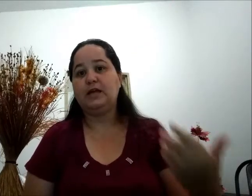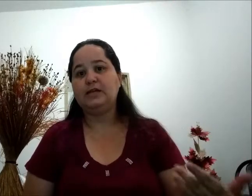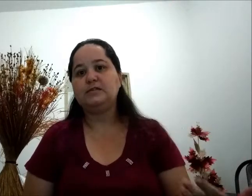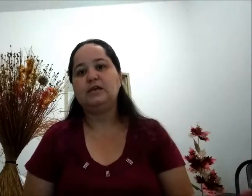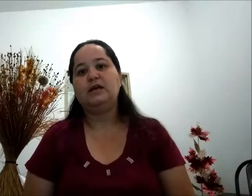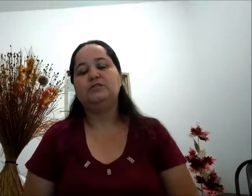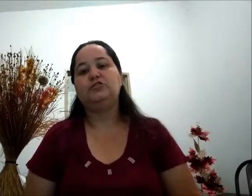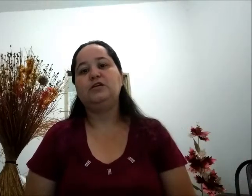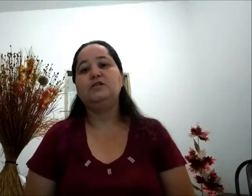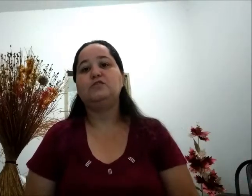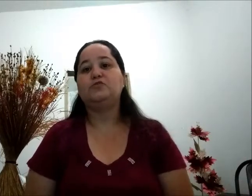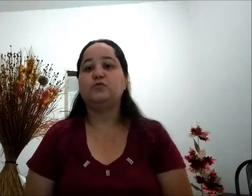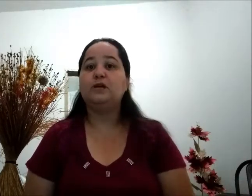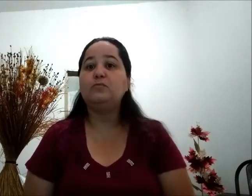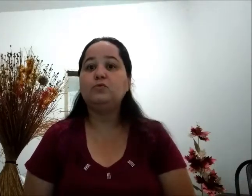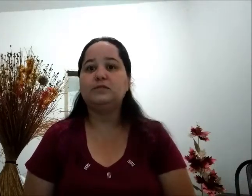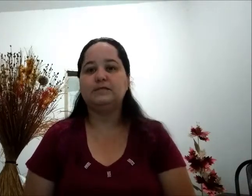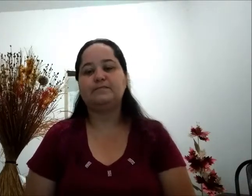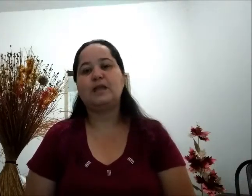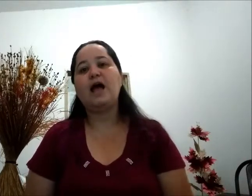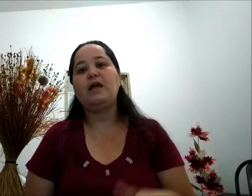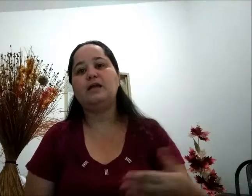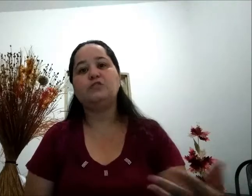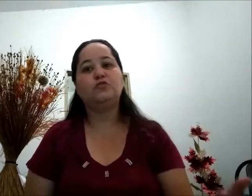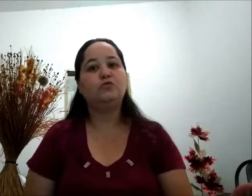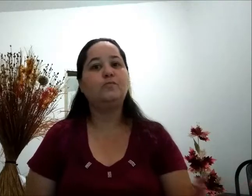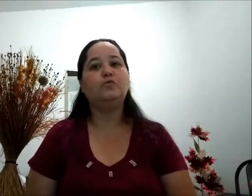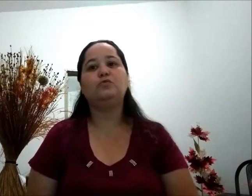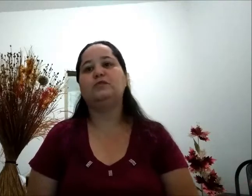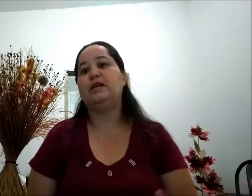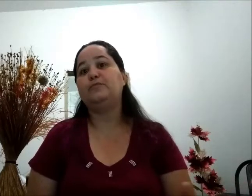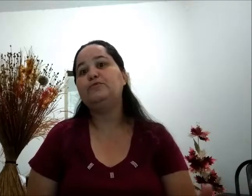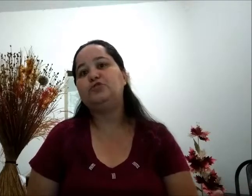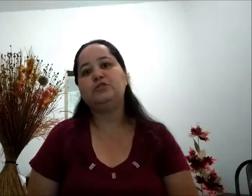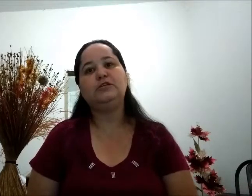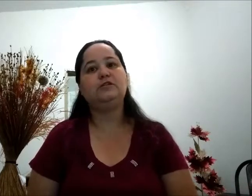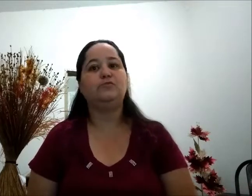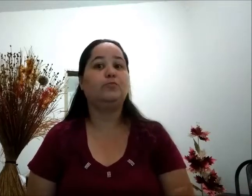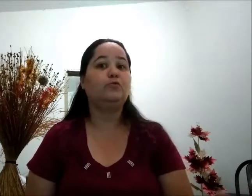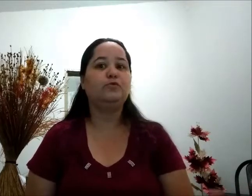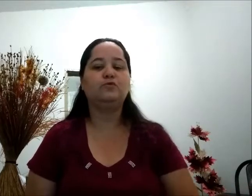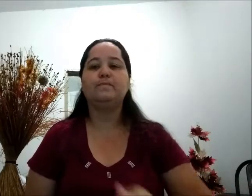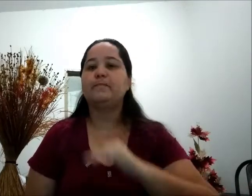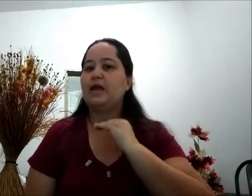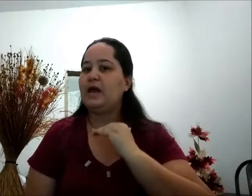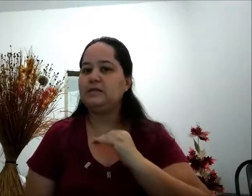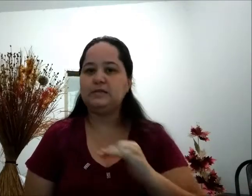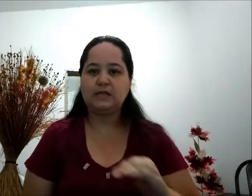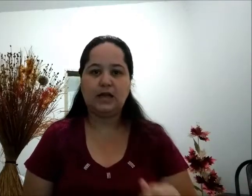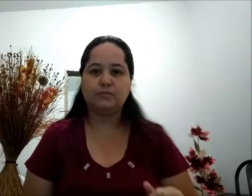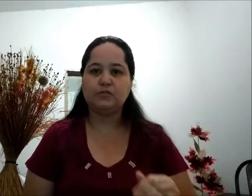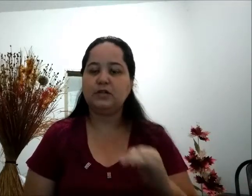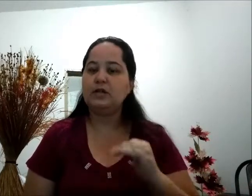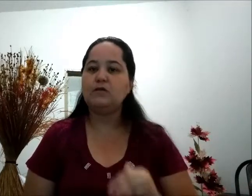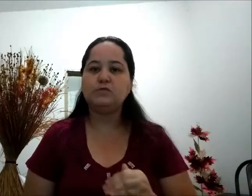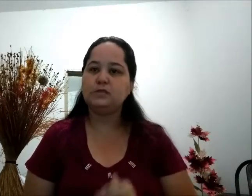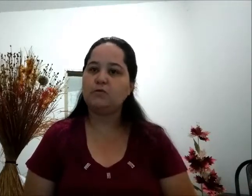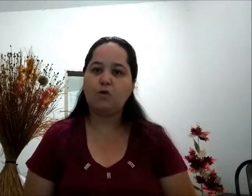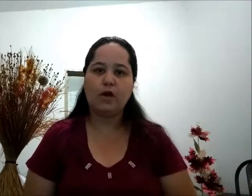surdez de surda-muda. Ah, ele é surdo-mudo, ele é mudinho, mudo. Esses termos não são